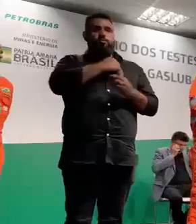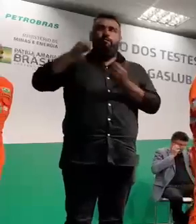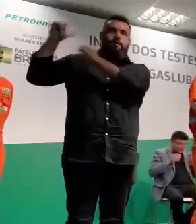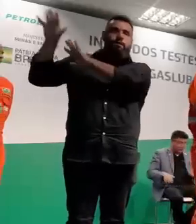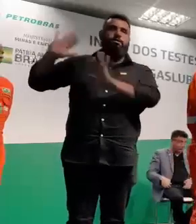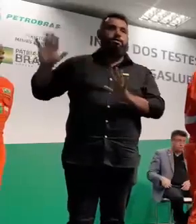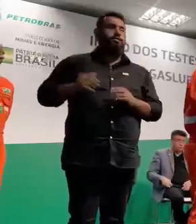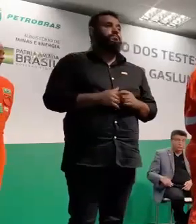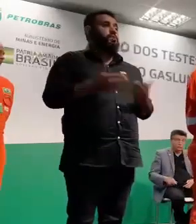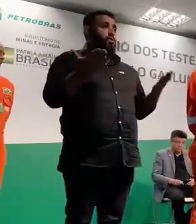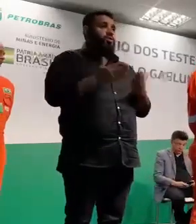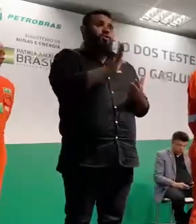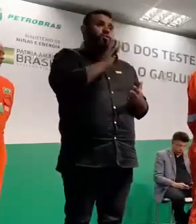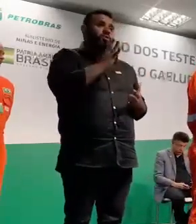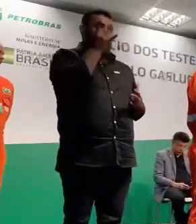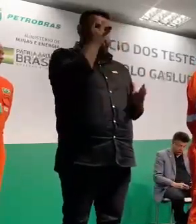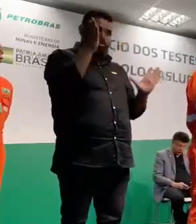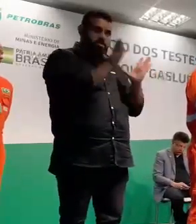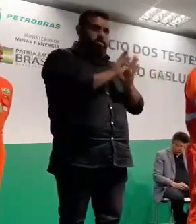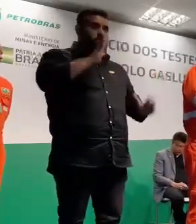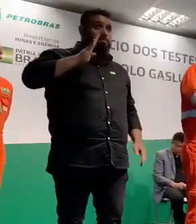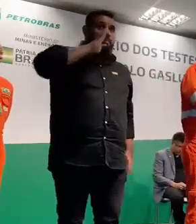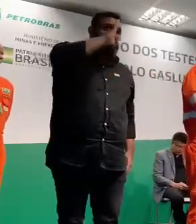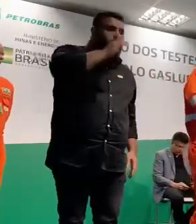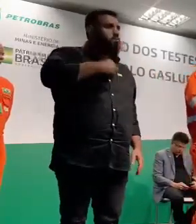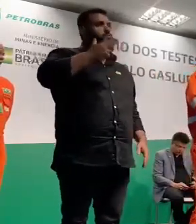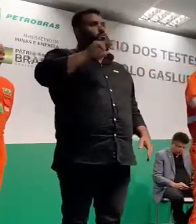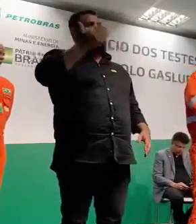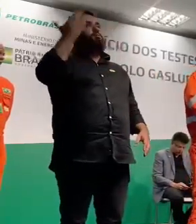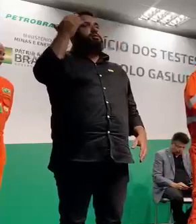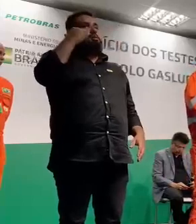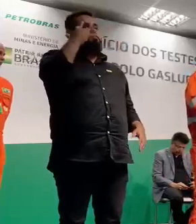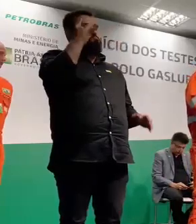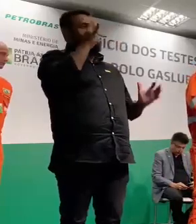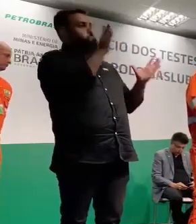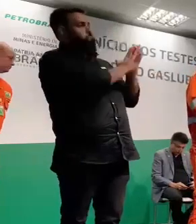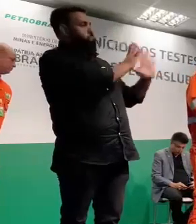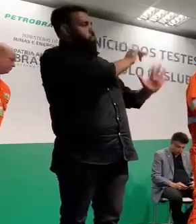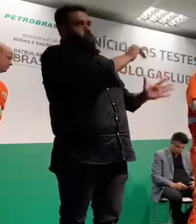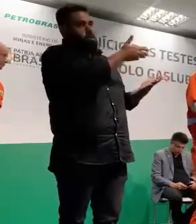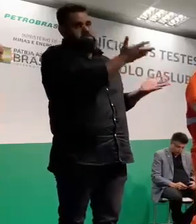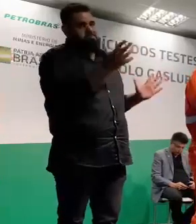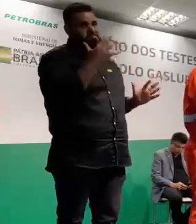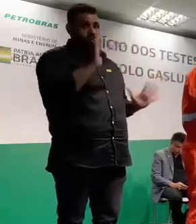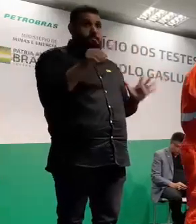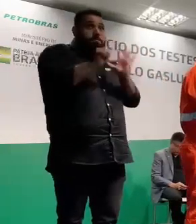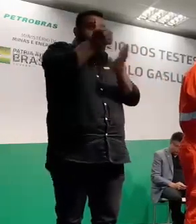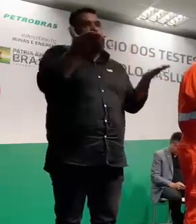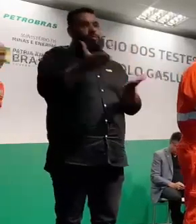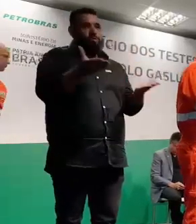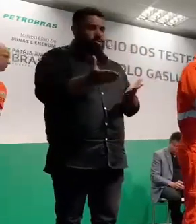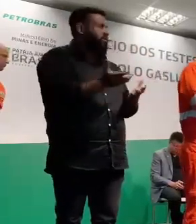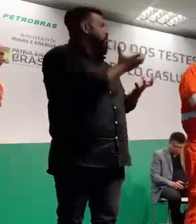nunca mais se repita. Estou conhecendo hoje o presidente Jair Bolsonaro. Não conhecia, nunca havia interagido com ele. Então quero lhe